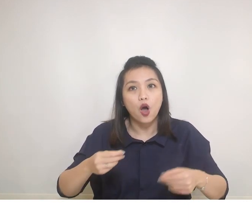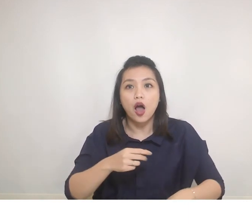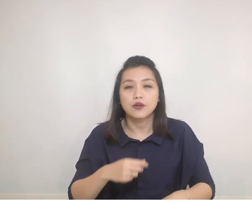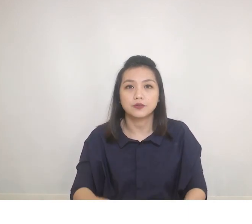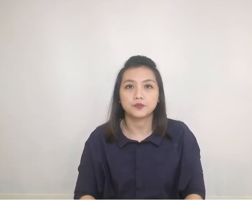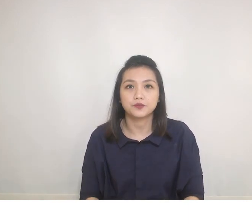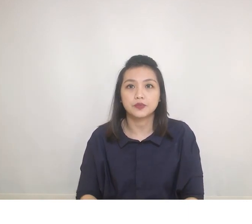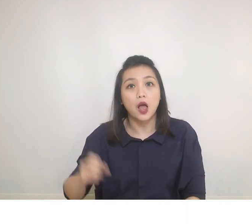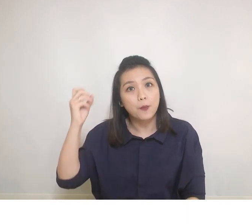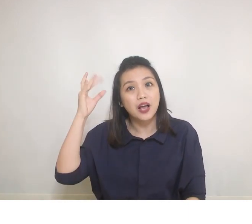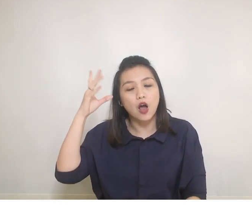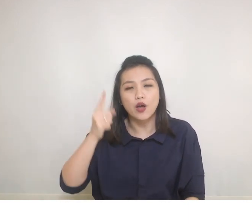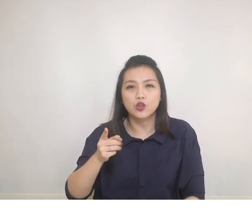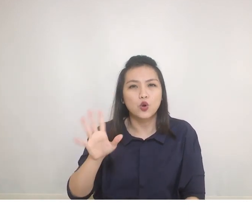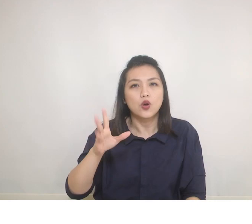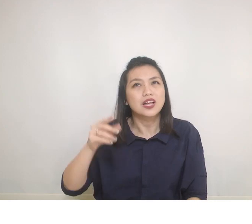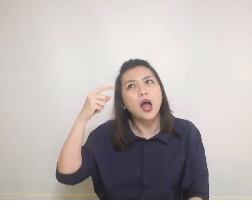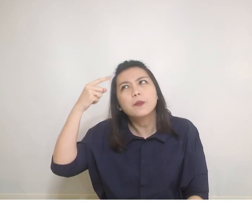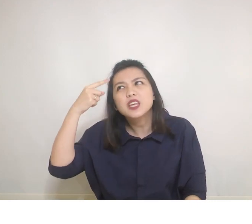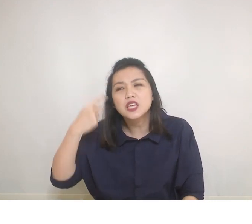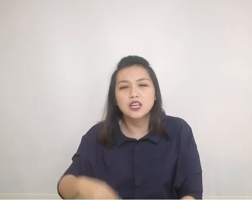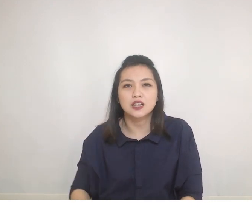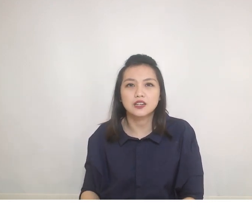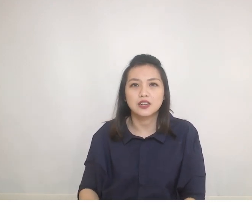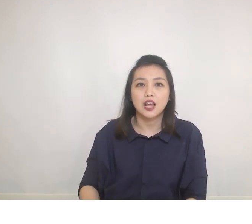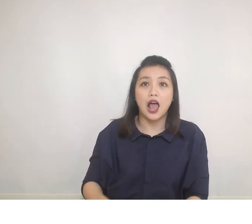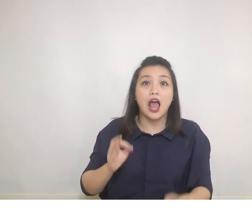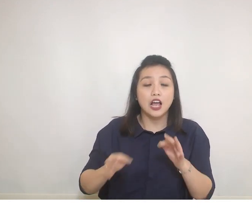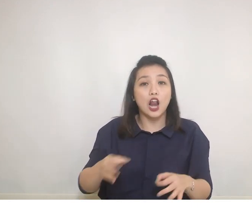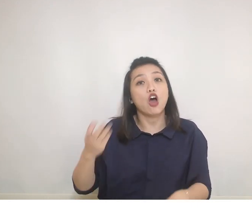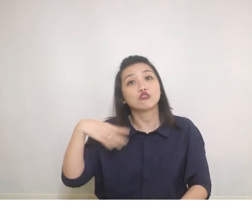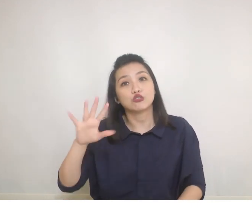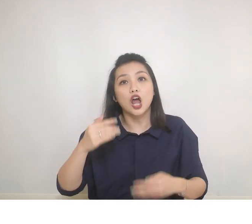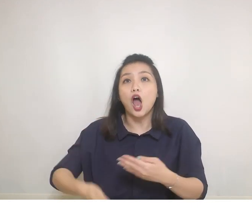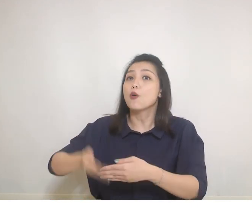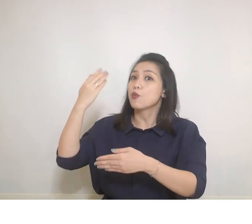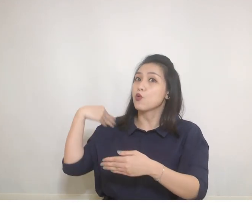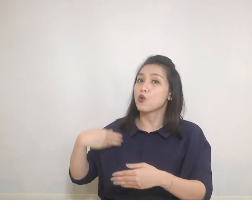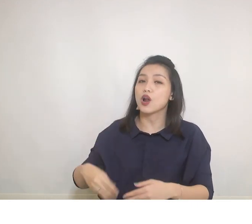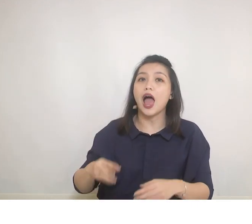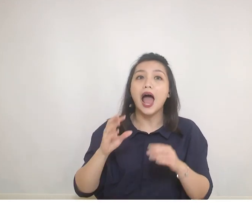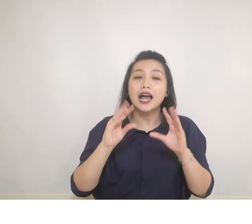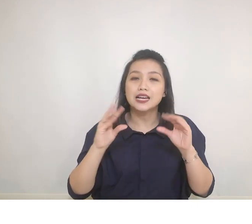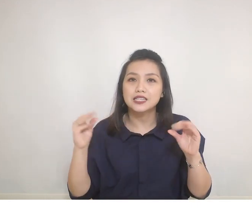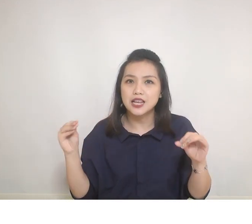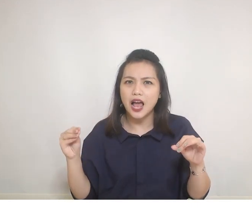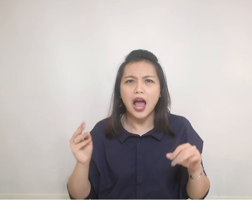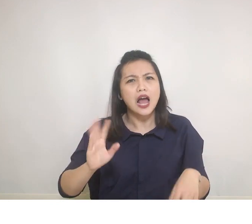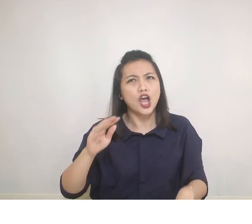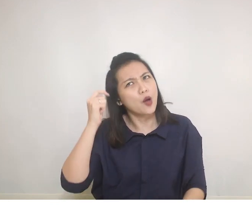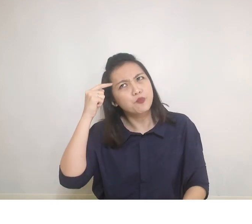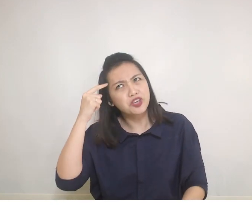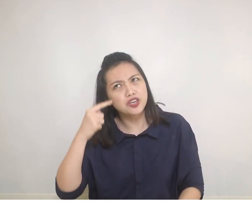itu saya keluarnya kayak komunis aja. Tujuannya apa untuk membangun lapangan kerja sebanyak-banyaknya gitu sehingga punya waktu. Kok jadi kayak